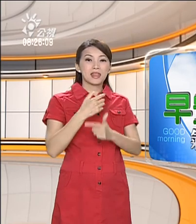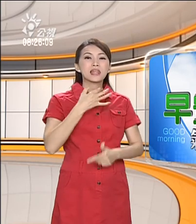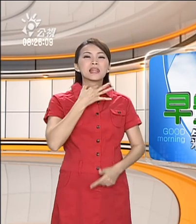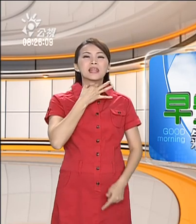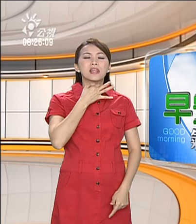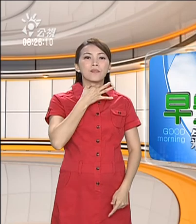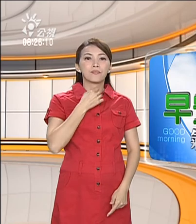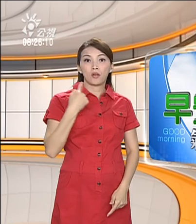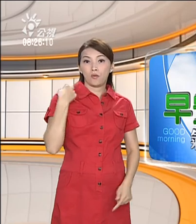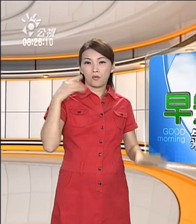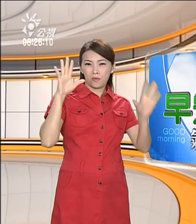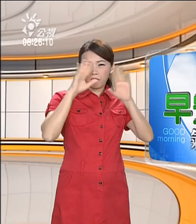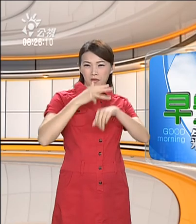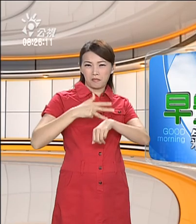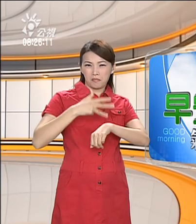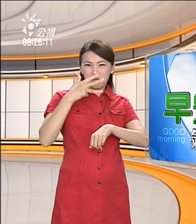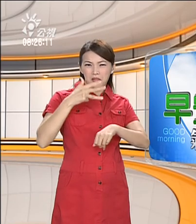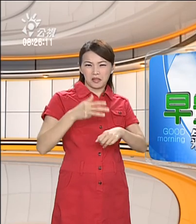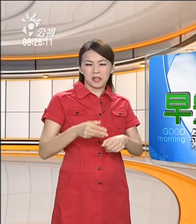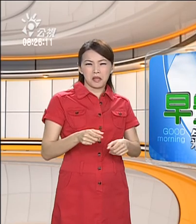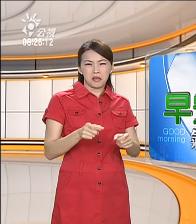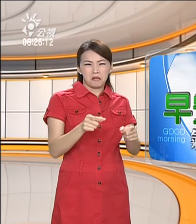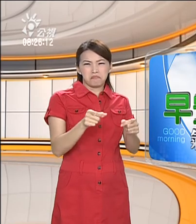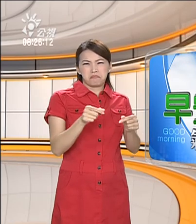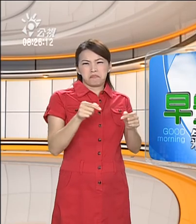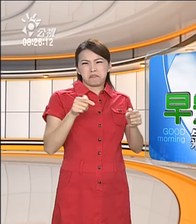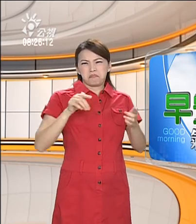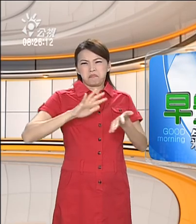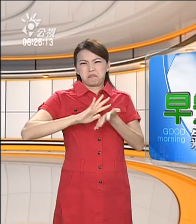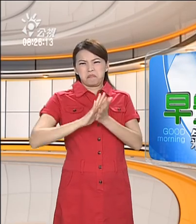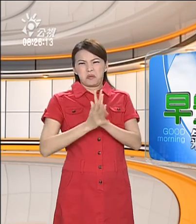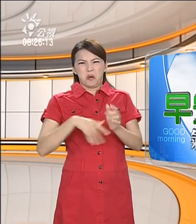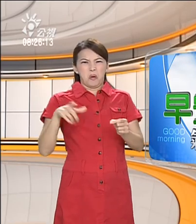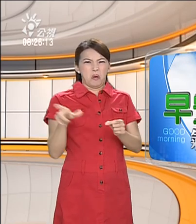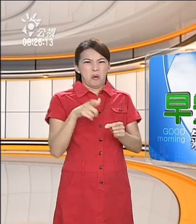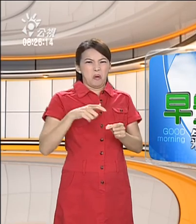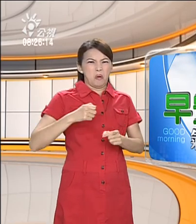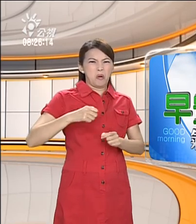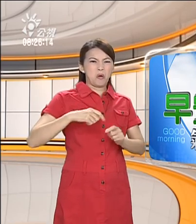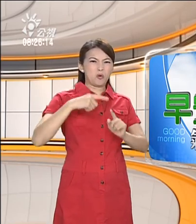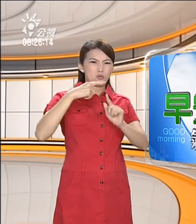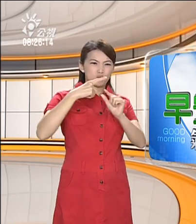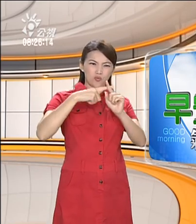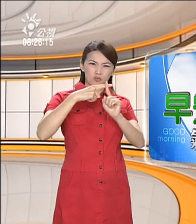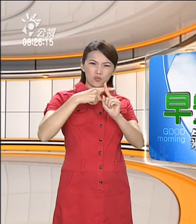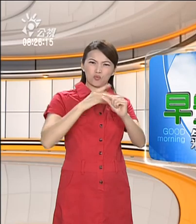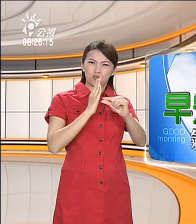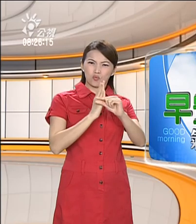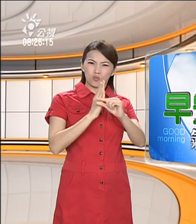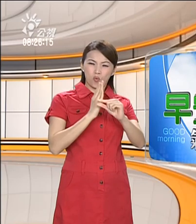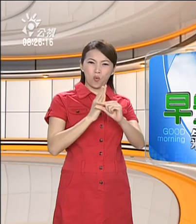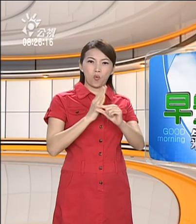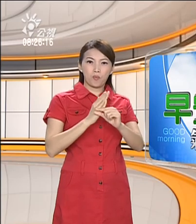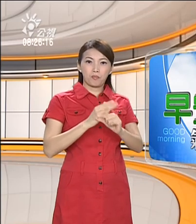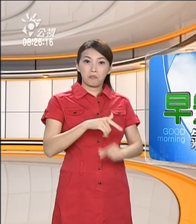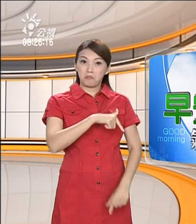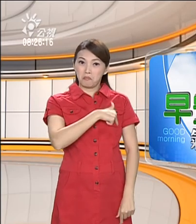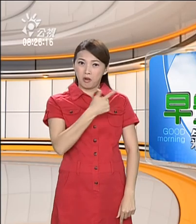苏迪勒，昨天晚上8点增强为中度台风。礼拜六父亲节是否会清